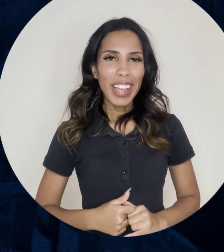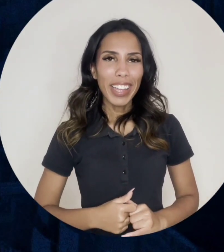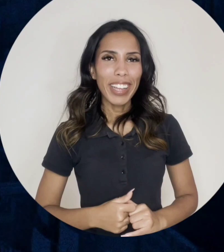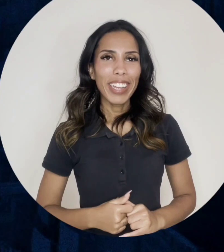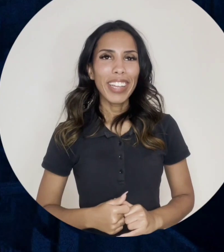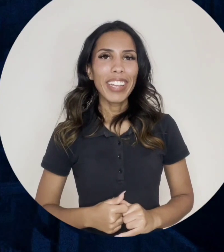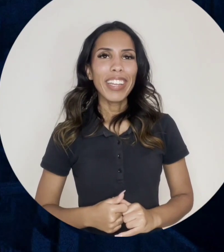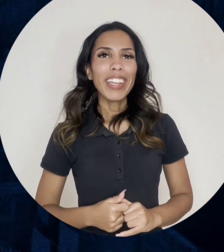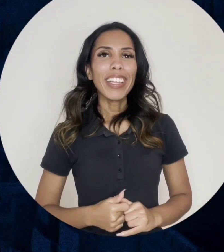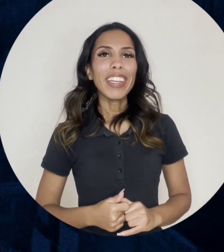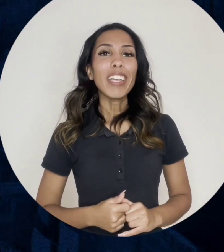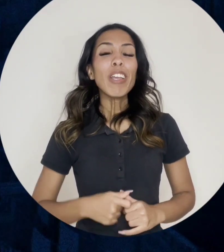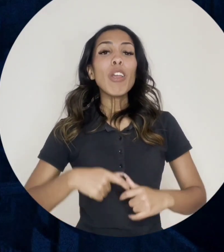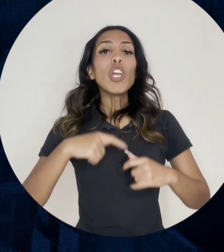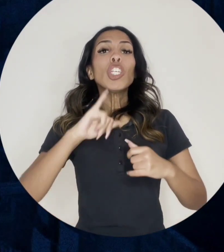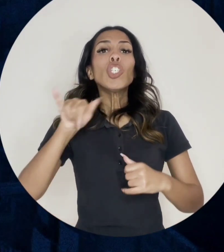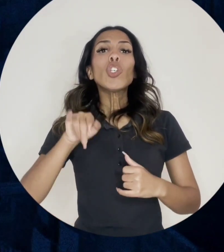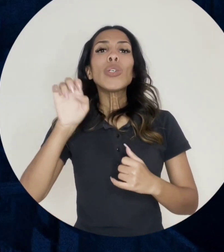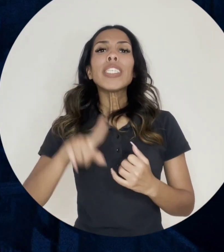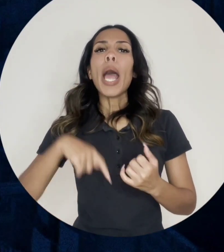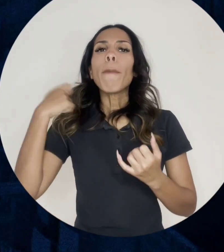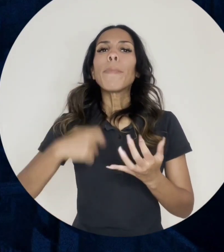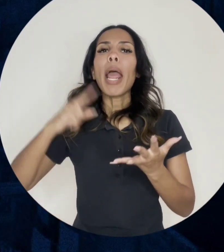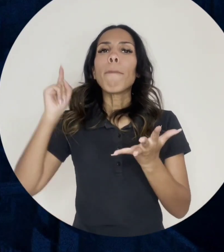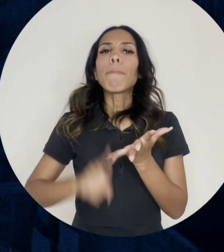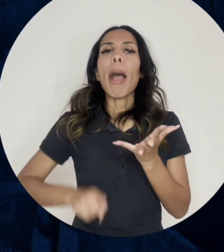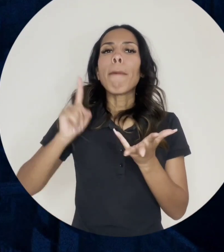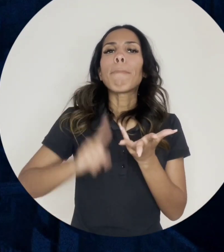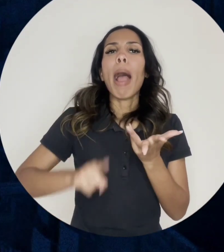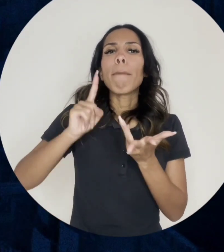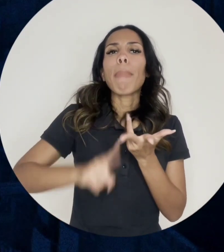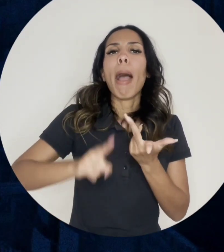José precisa disso, disso, disso para